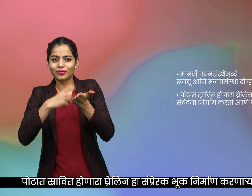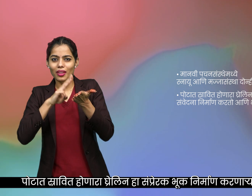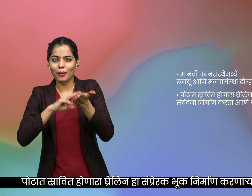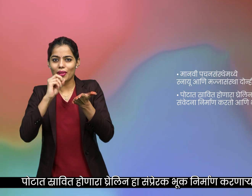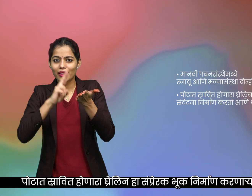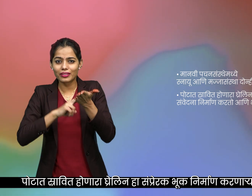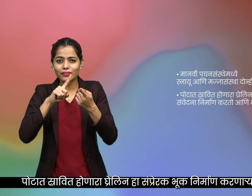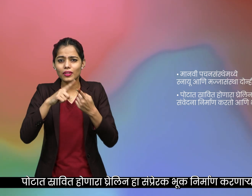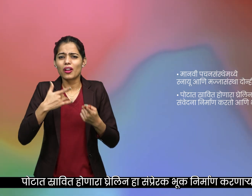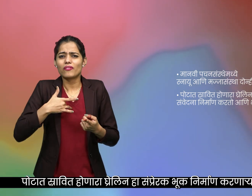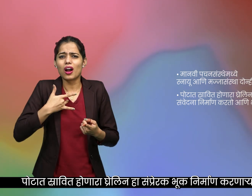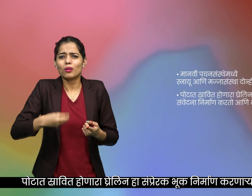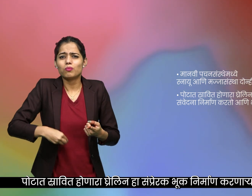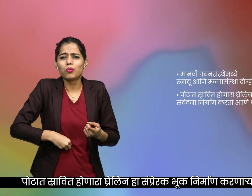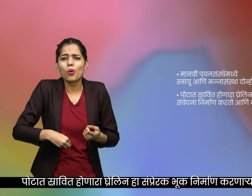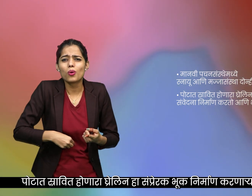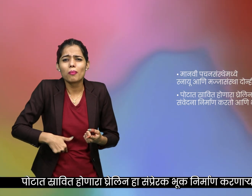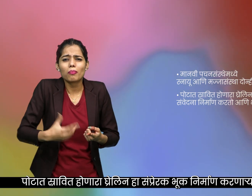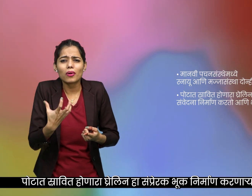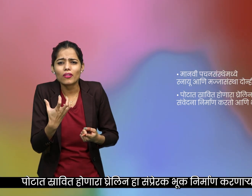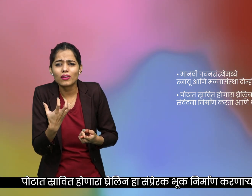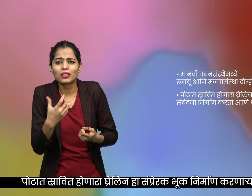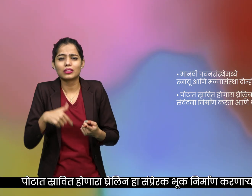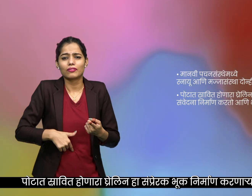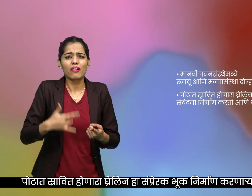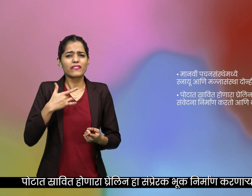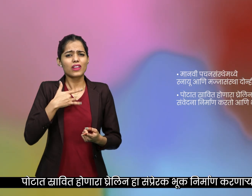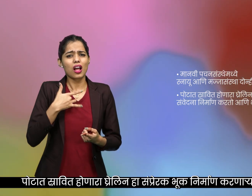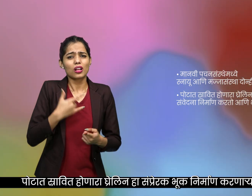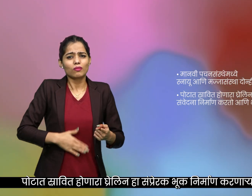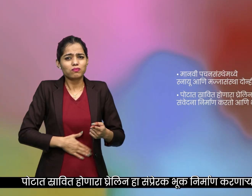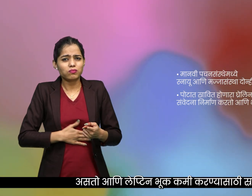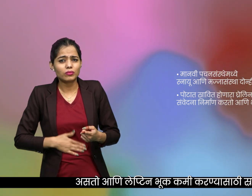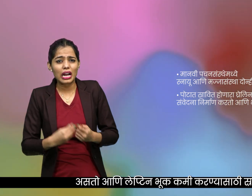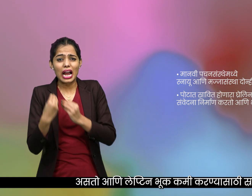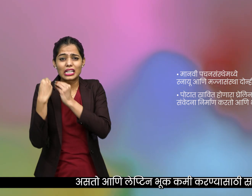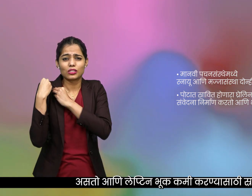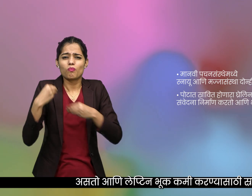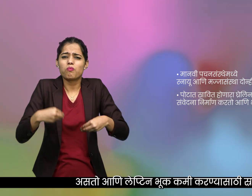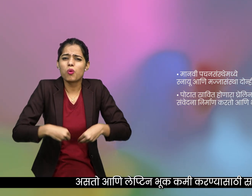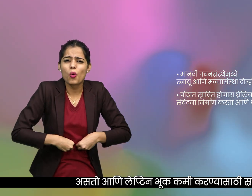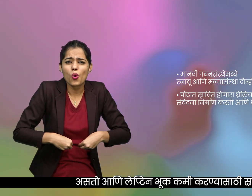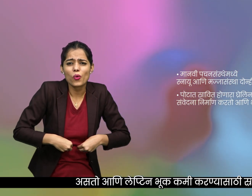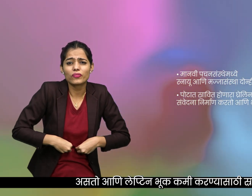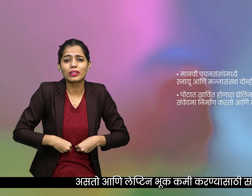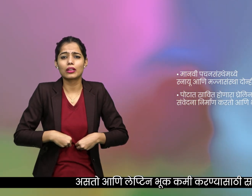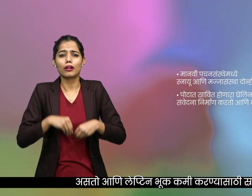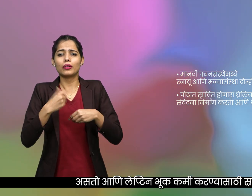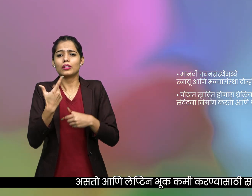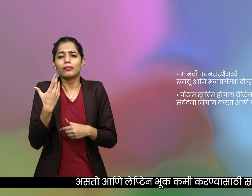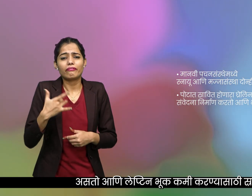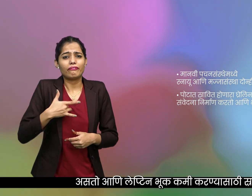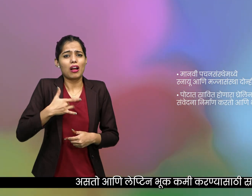पोटात स्रावित होणारा ग्रेलिन हा संप्रेरक भूक निर्माण करणाऱ्या संवेदनांसाठी जबाबदार असतो आणि लिस्टिक भूक कमी